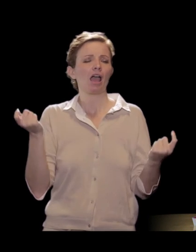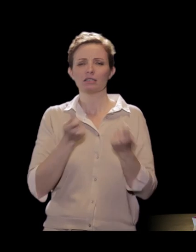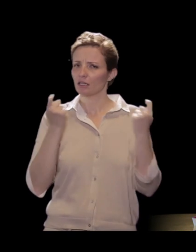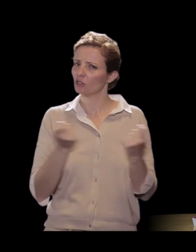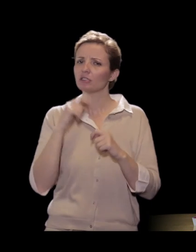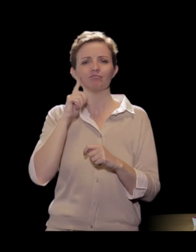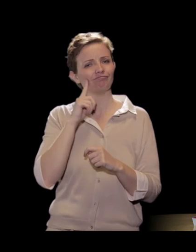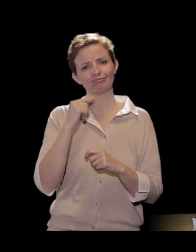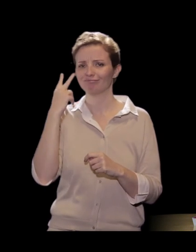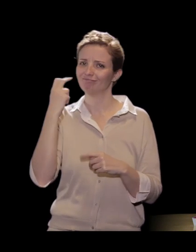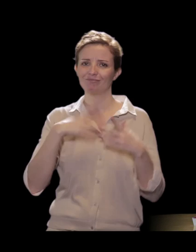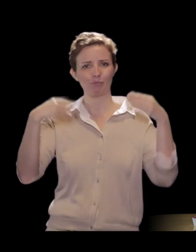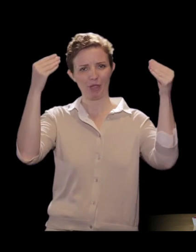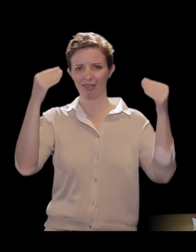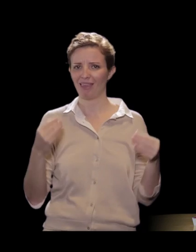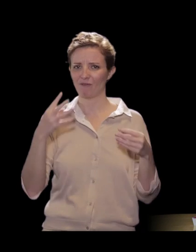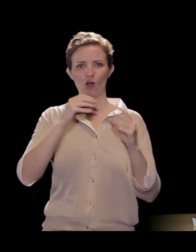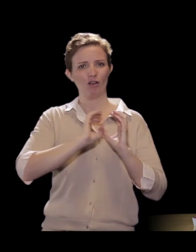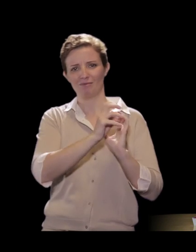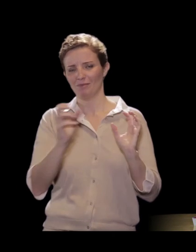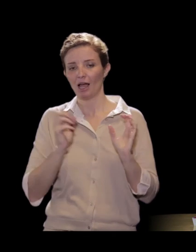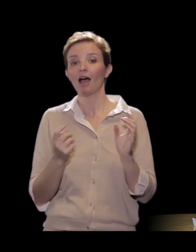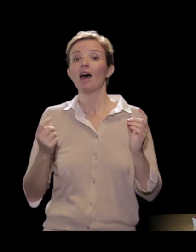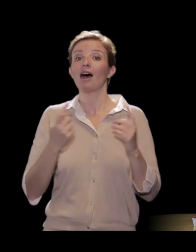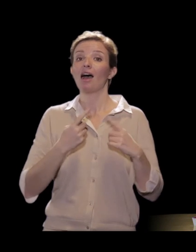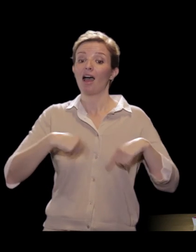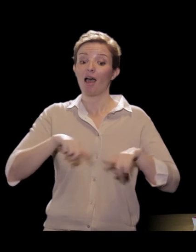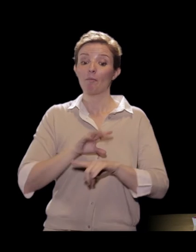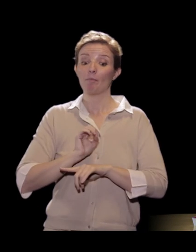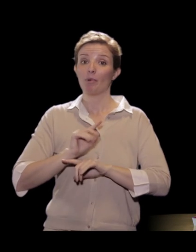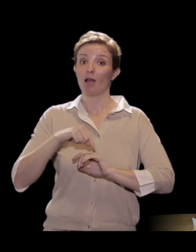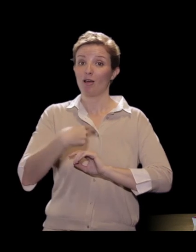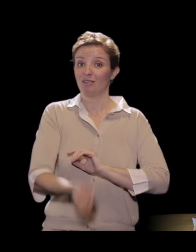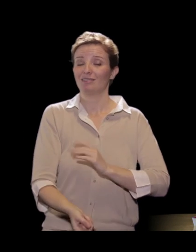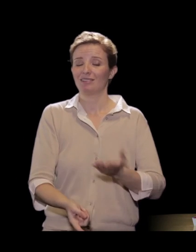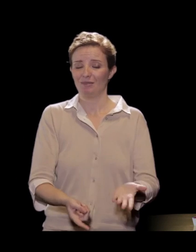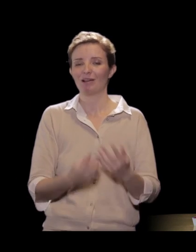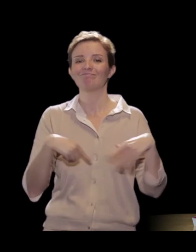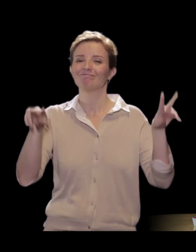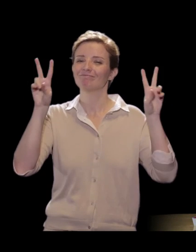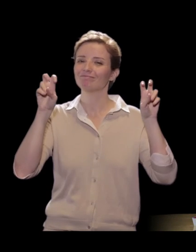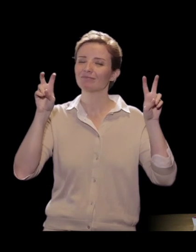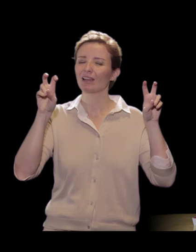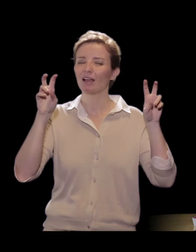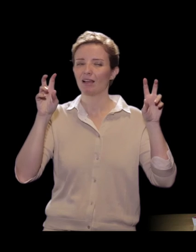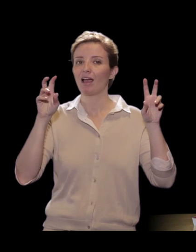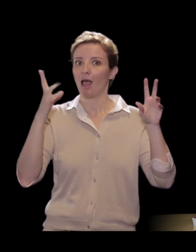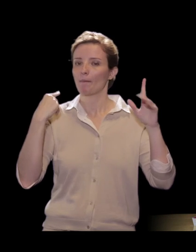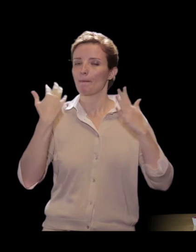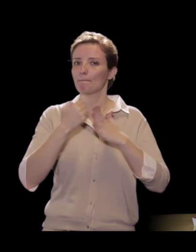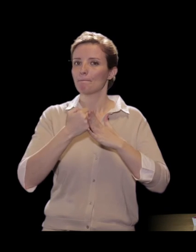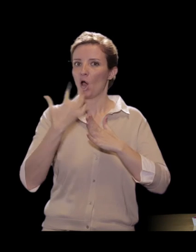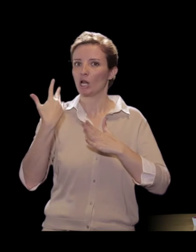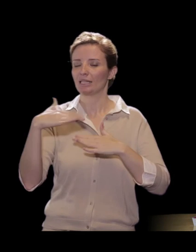ehm gli esercizi li trovate come al solito nella piattaforma mentre noi nella prossima lezione tratteremo un